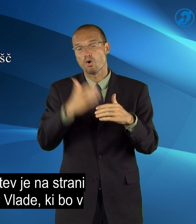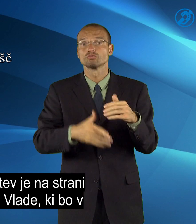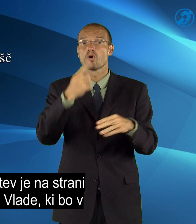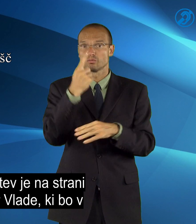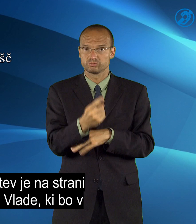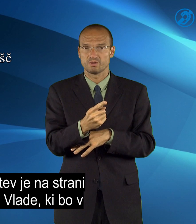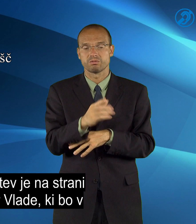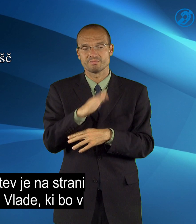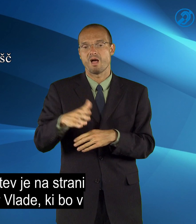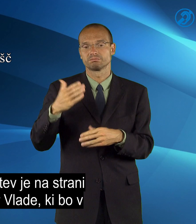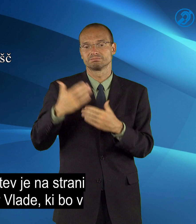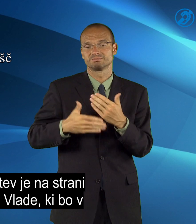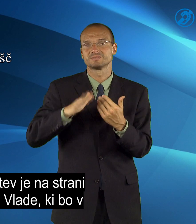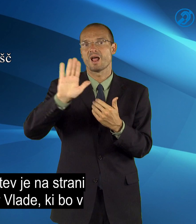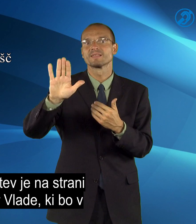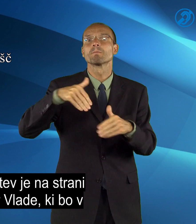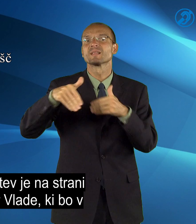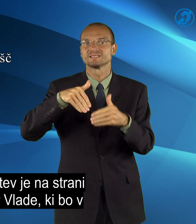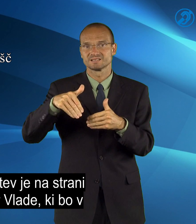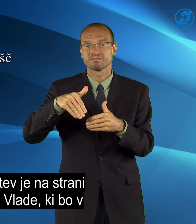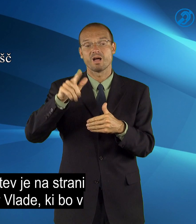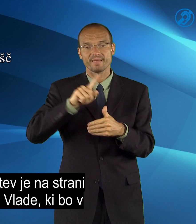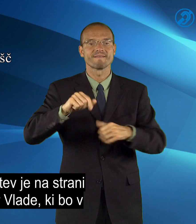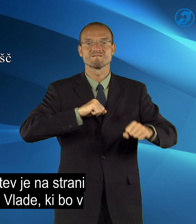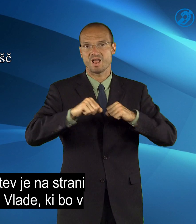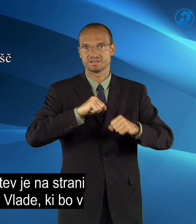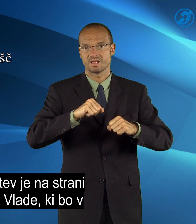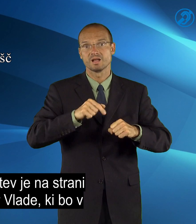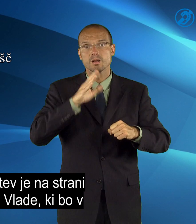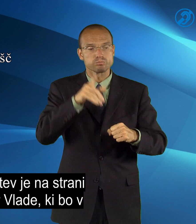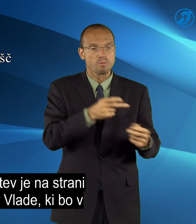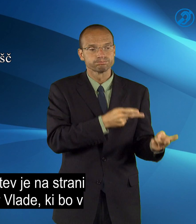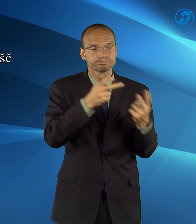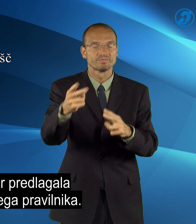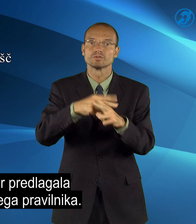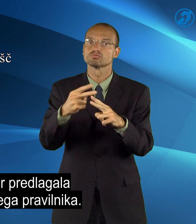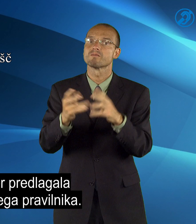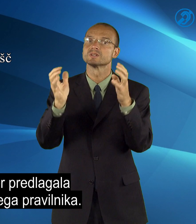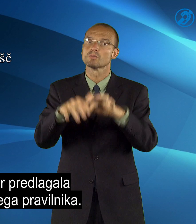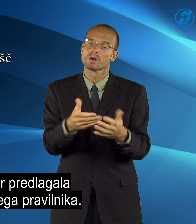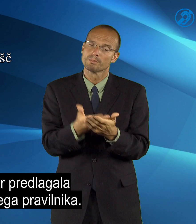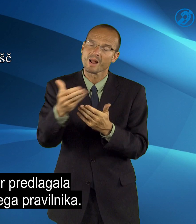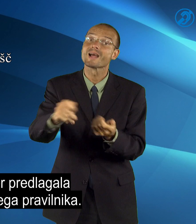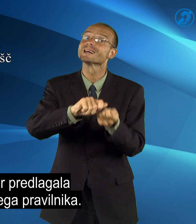Končna odločitev je na strani ministrstva ter vlade, ki bo v državni zbor predlagala spremembe tega